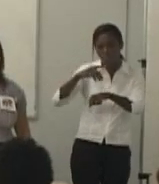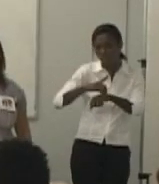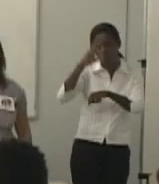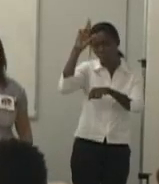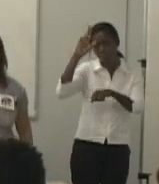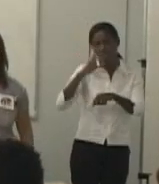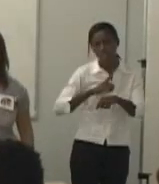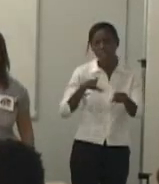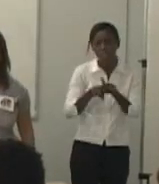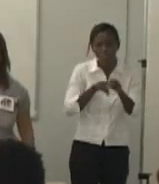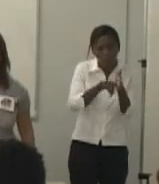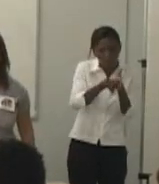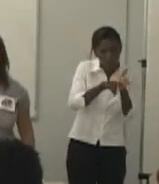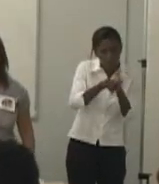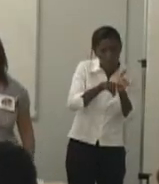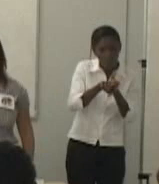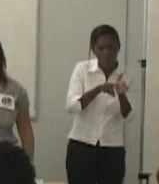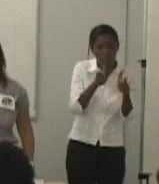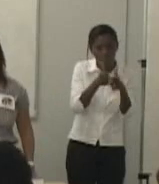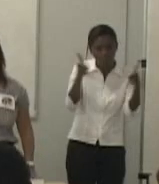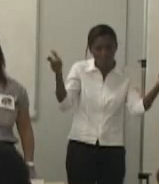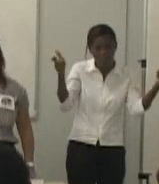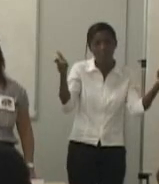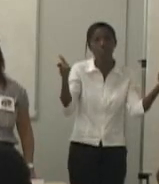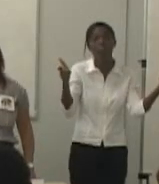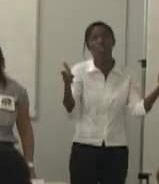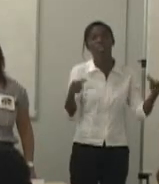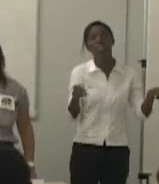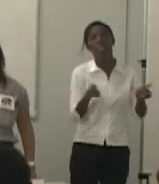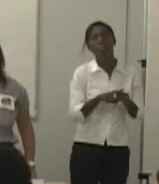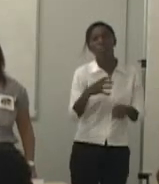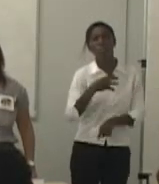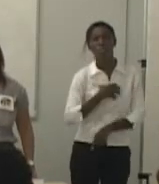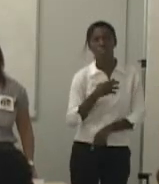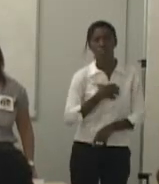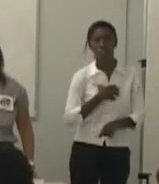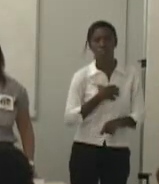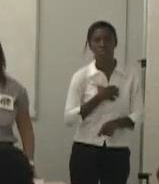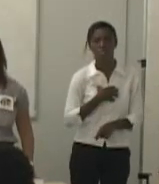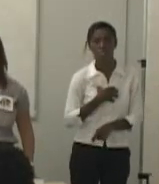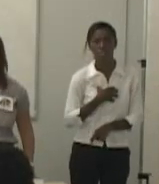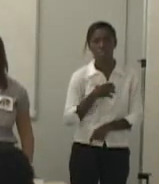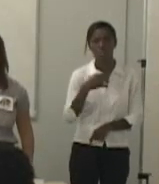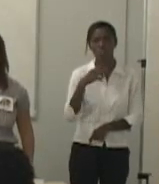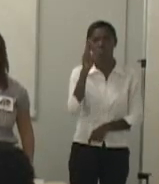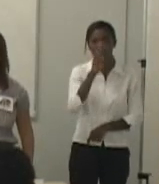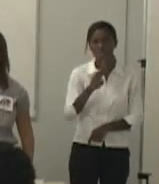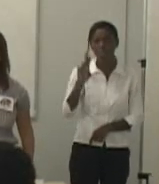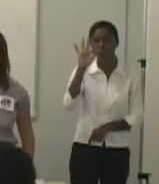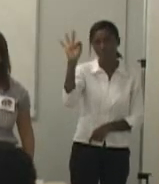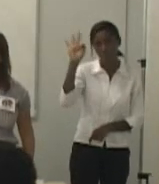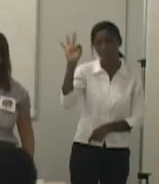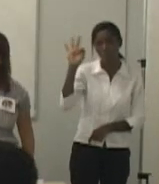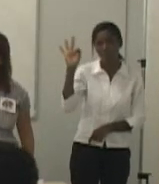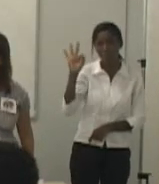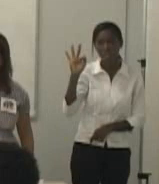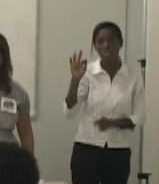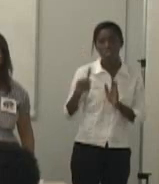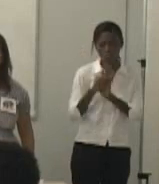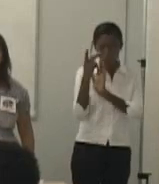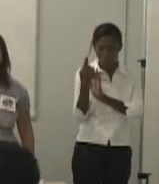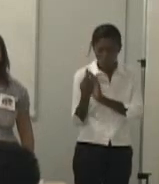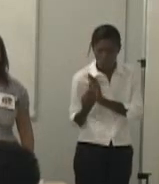extensão efetivamente no sentido de uma universidade mais voltada para as demandas da